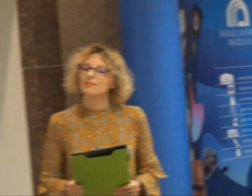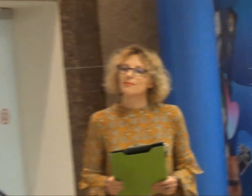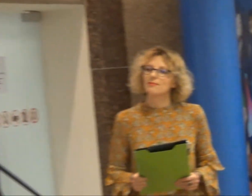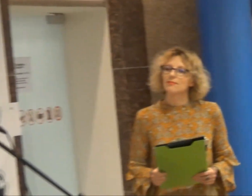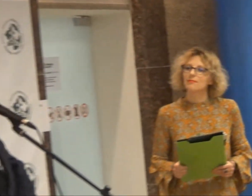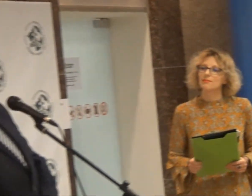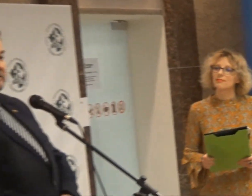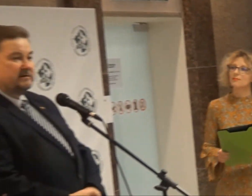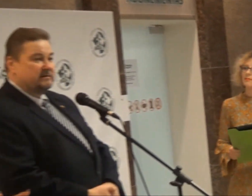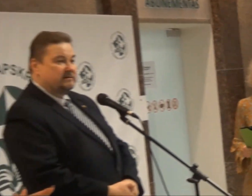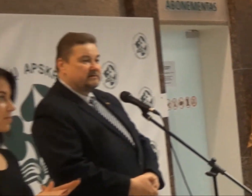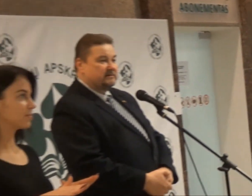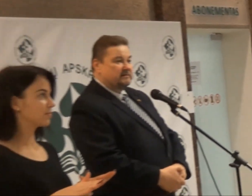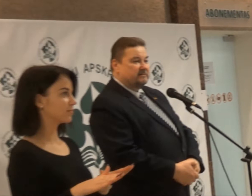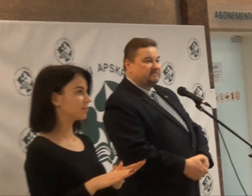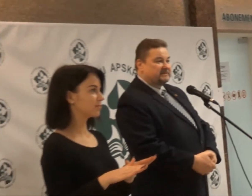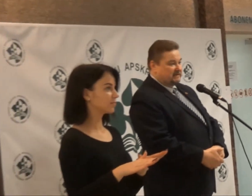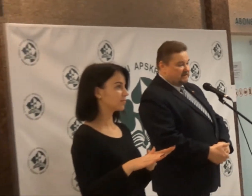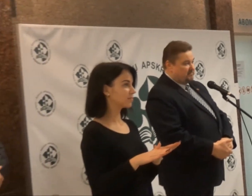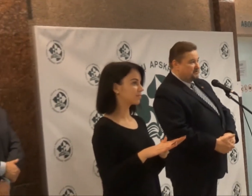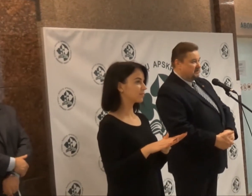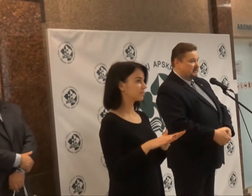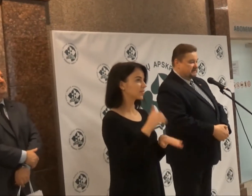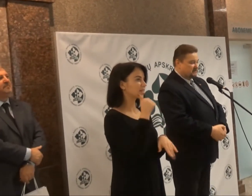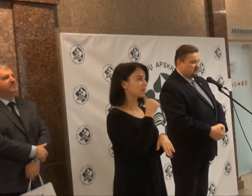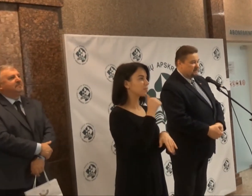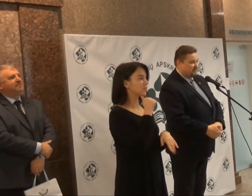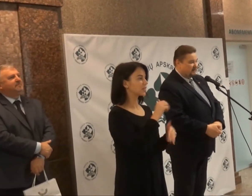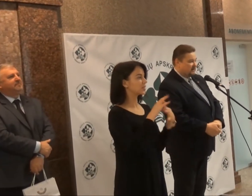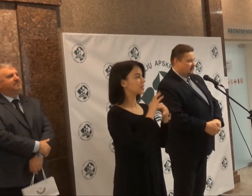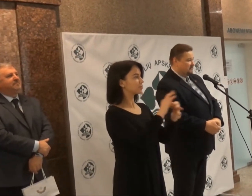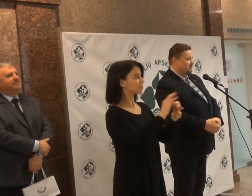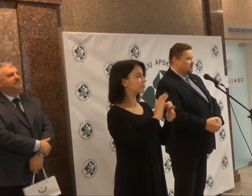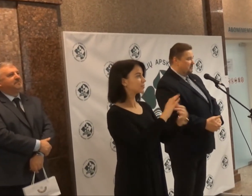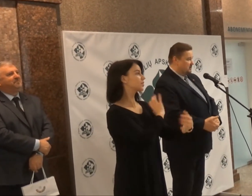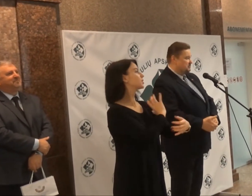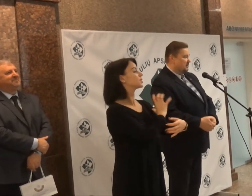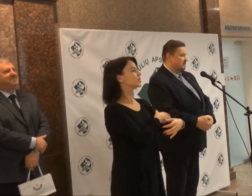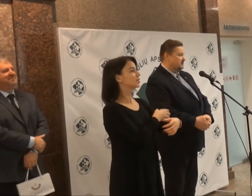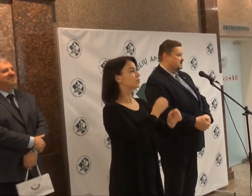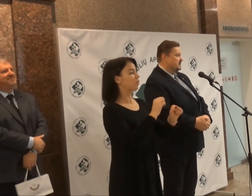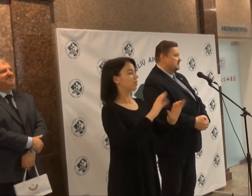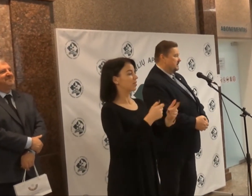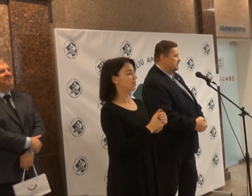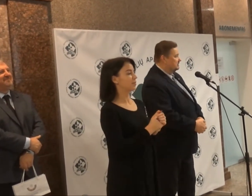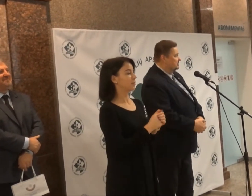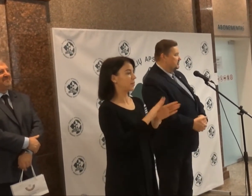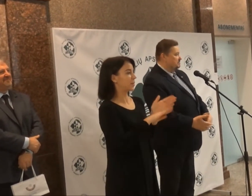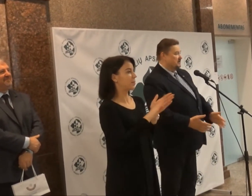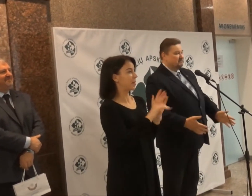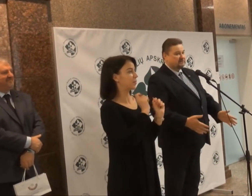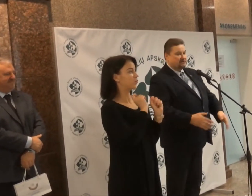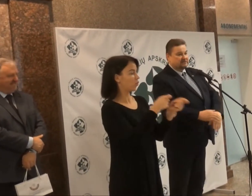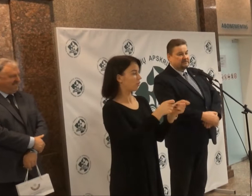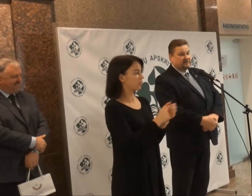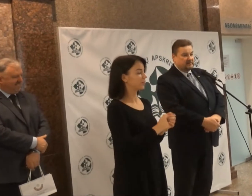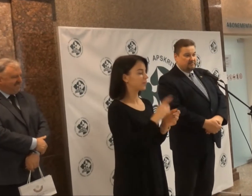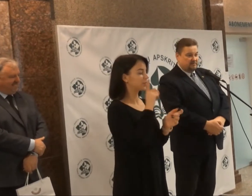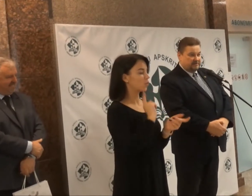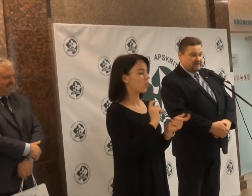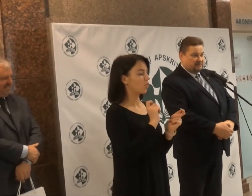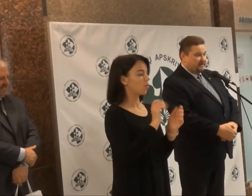muge ir visada bičiulystę sustiprina kuklios dovanos. Tai noriu